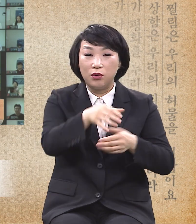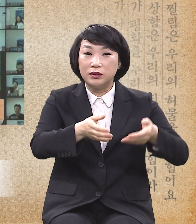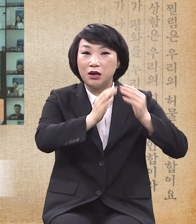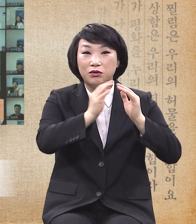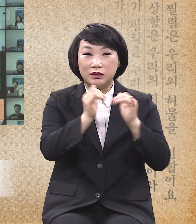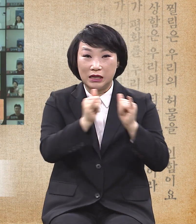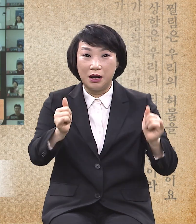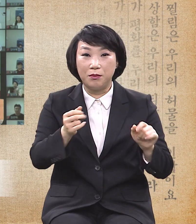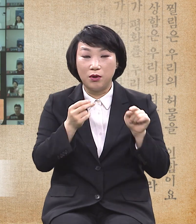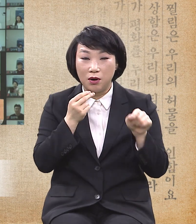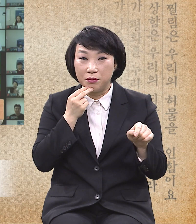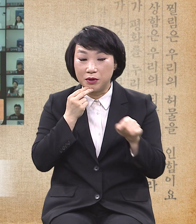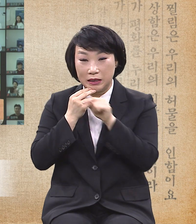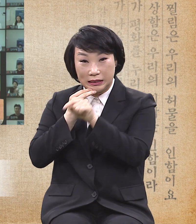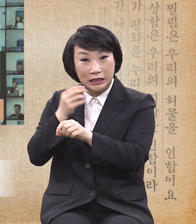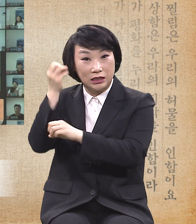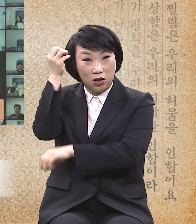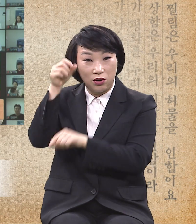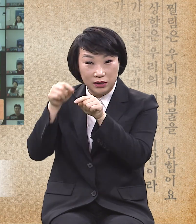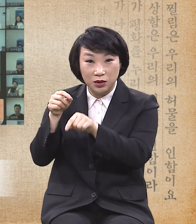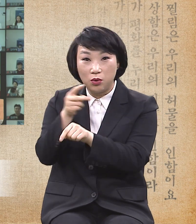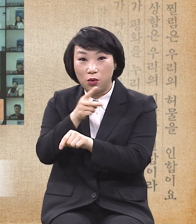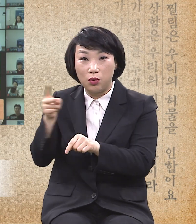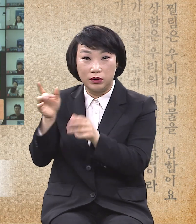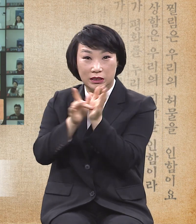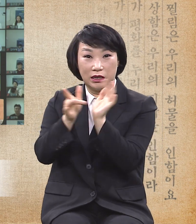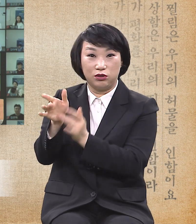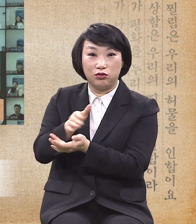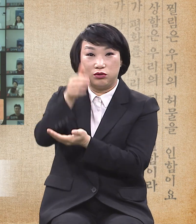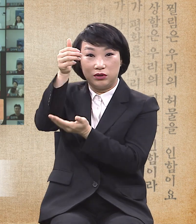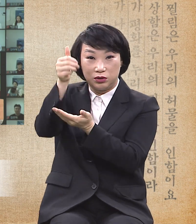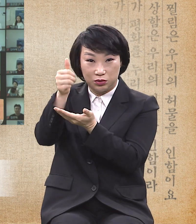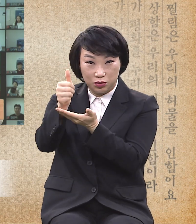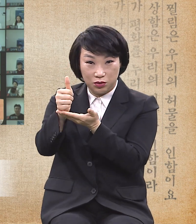없으니 이 터는 곧 예수 그리스도라.